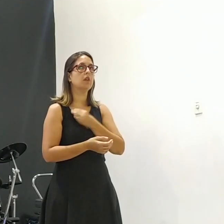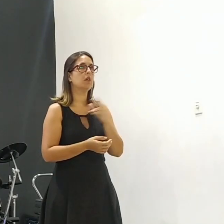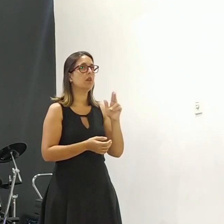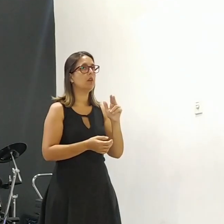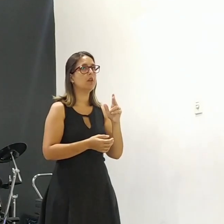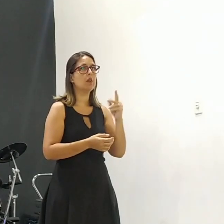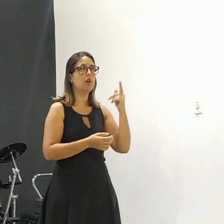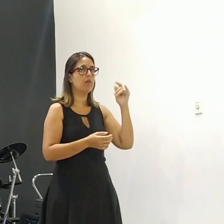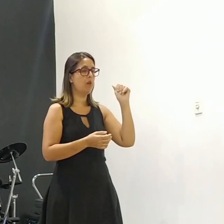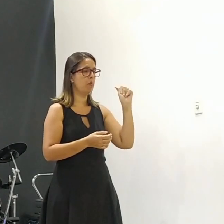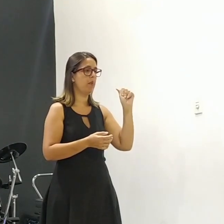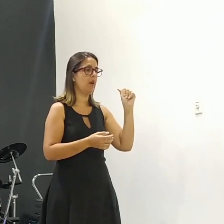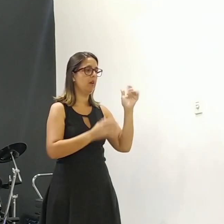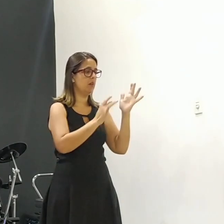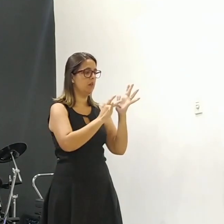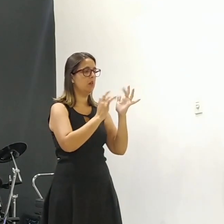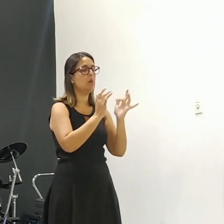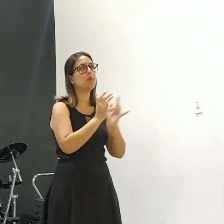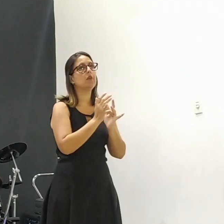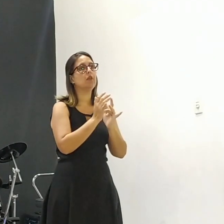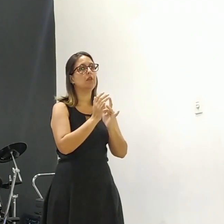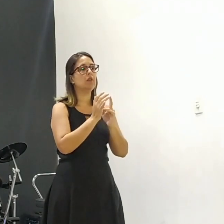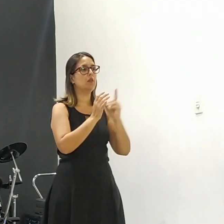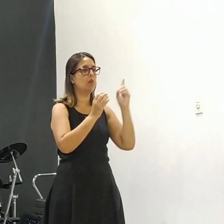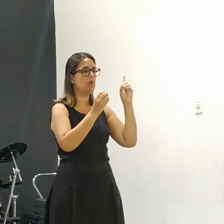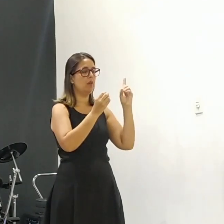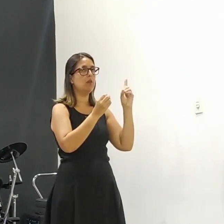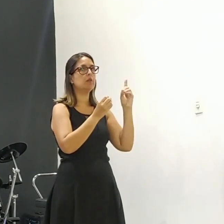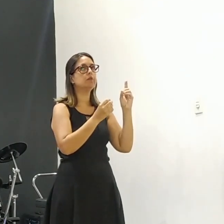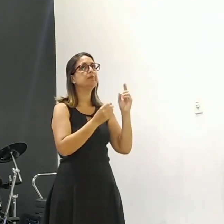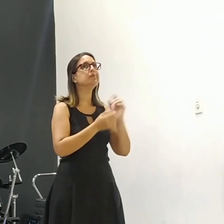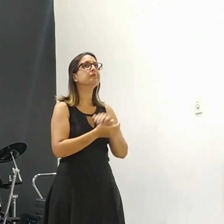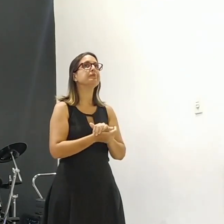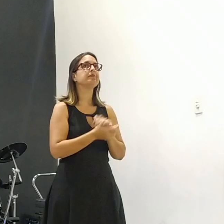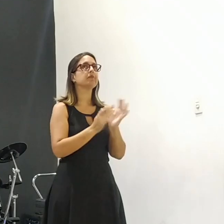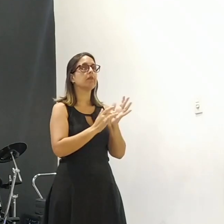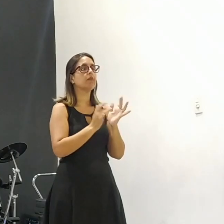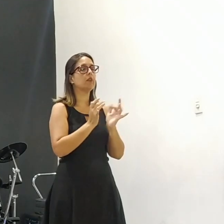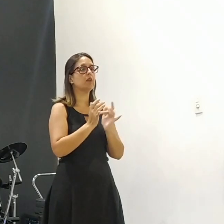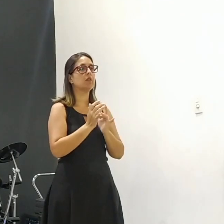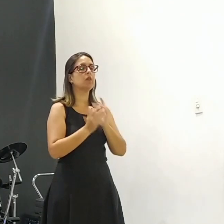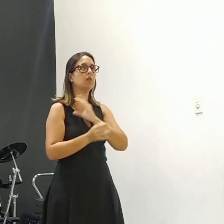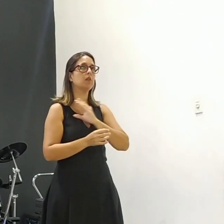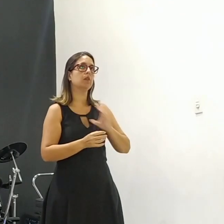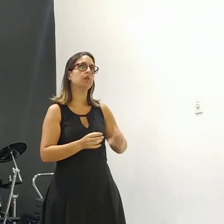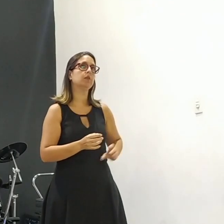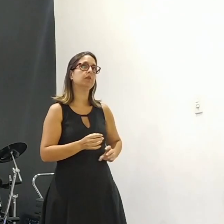ao Pai senão por mim. Então a vida está em Cristo. João 3,36.